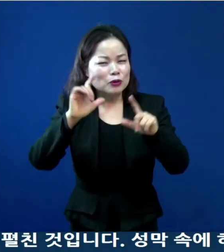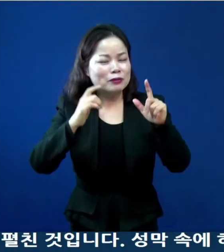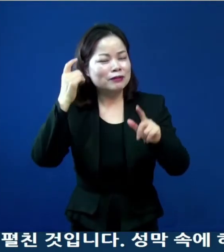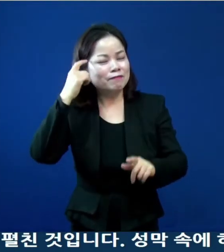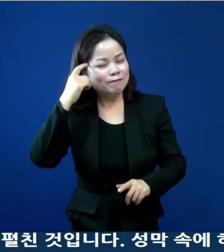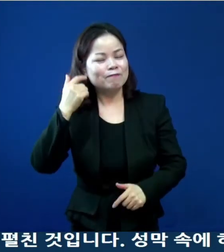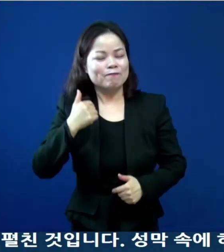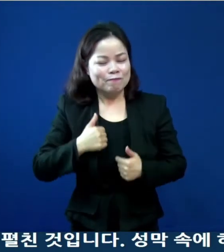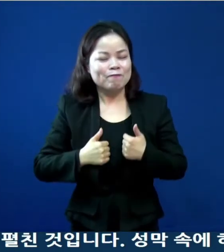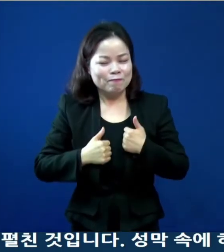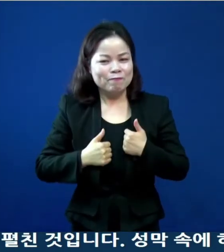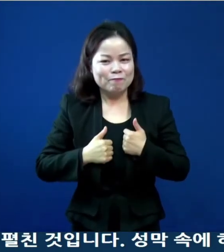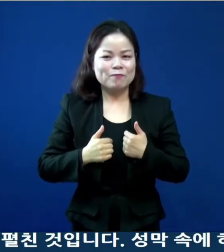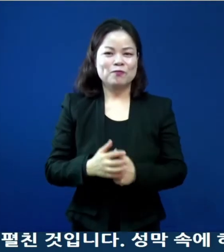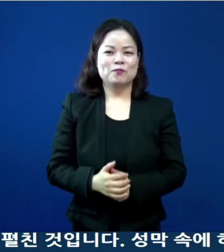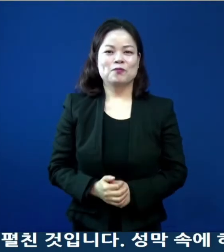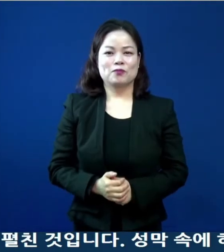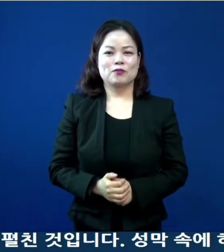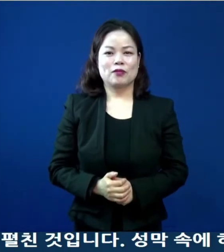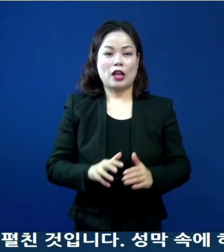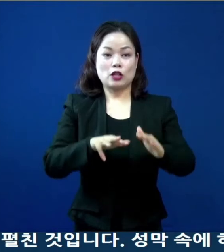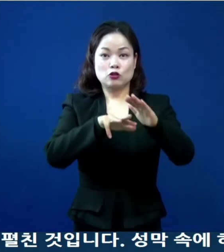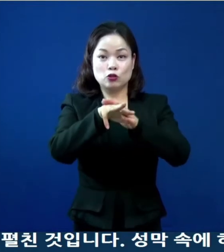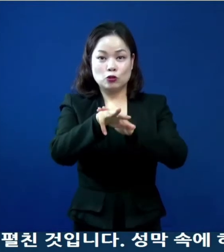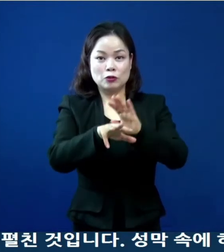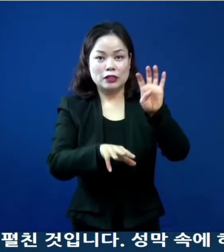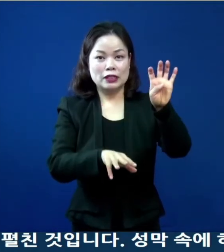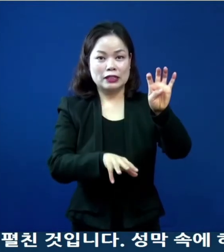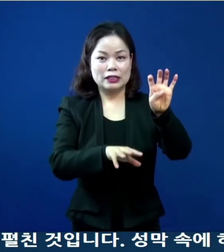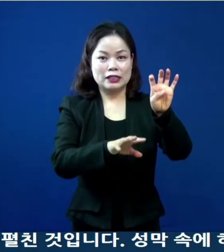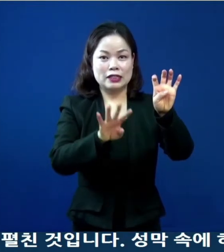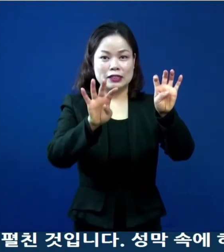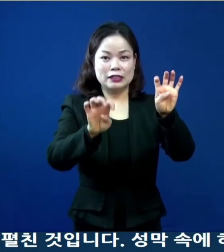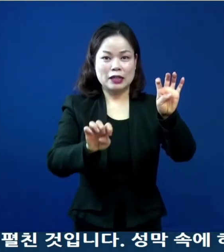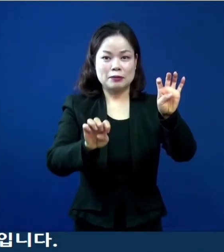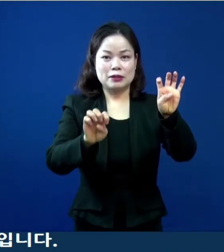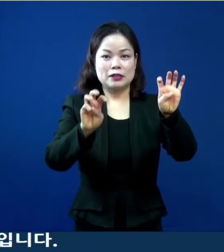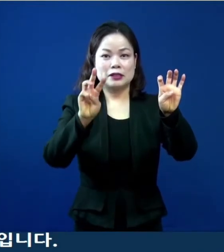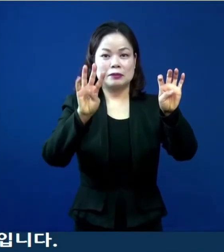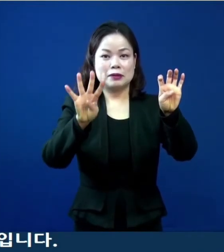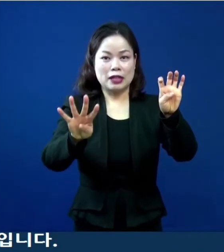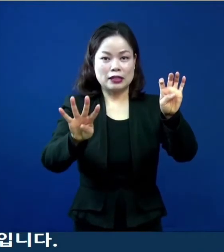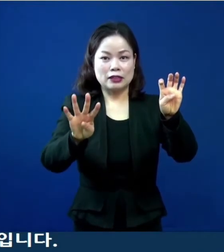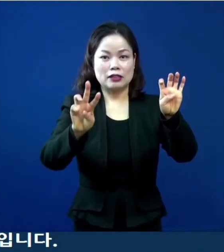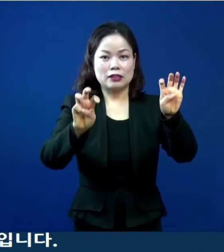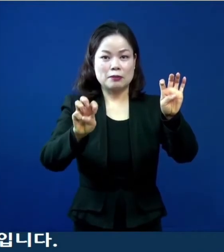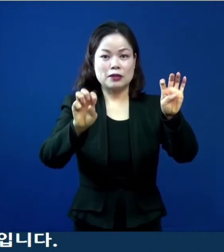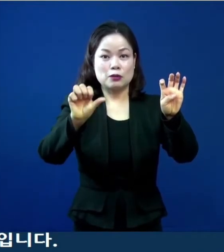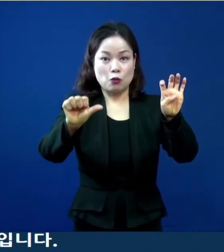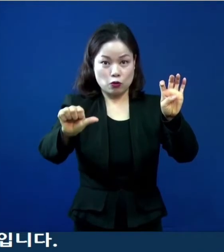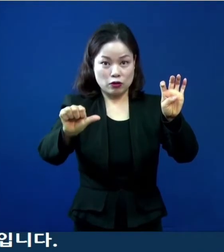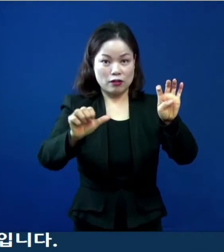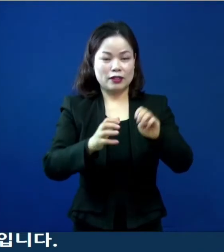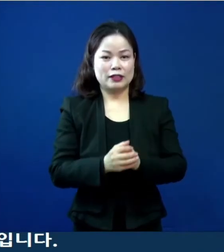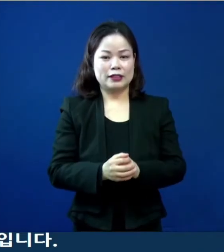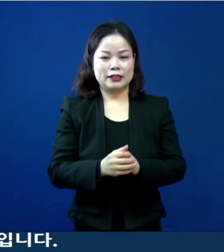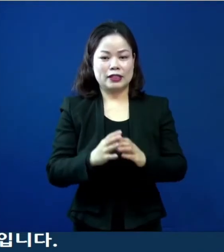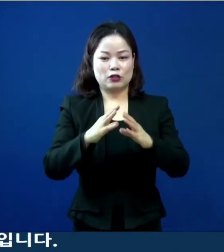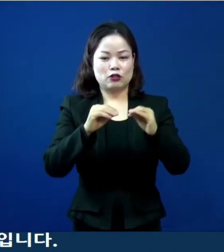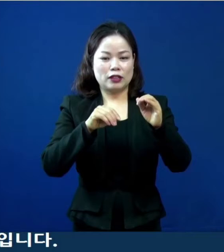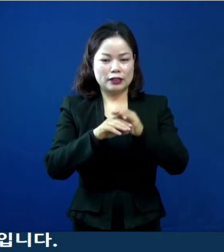상상하며 기뻐하겠습니다. 출애굽기 40장 34절 35절을 보면서 한 번 더 확인합니다.